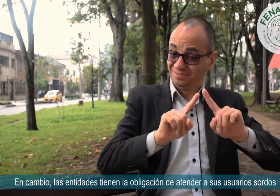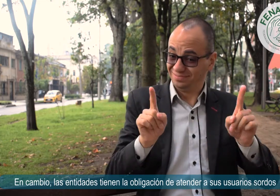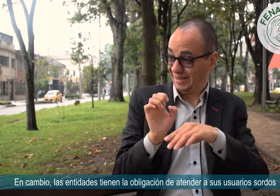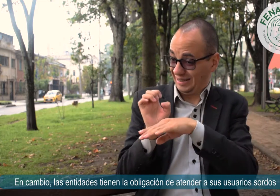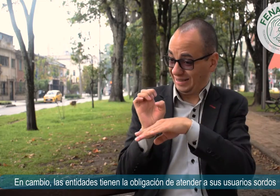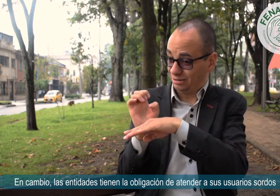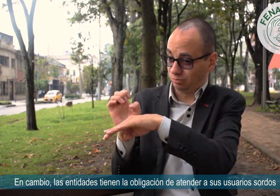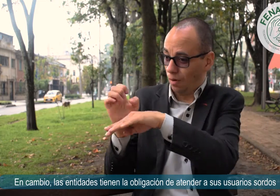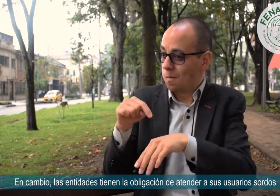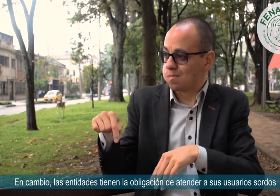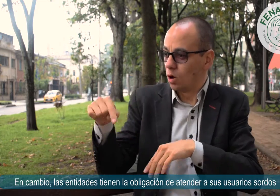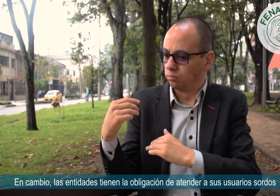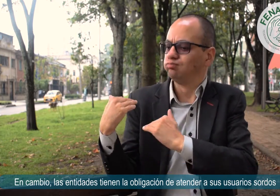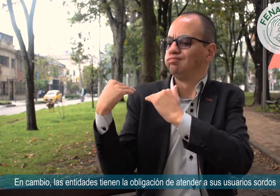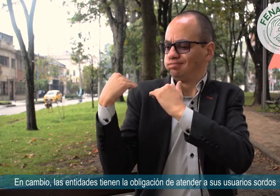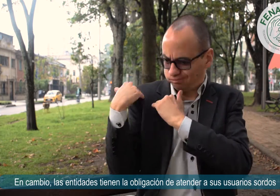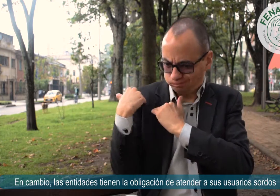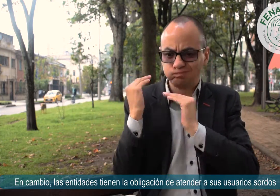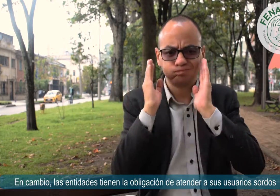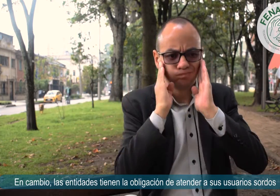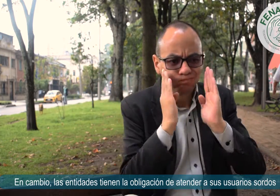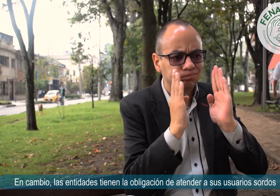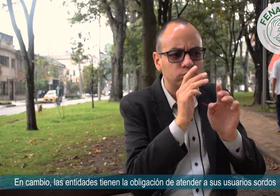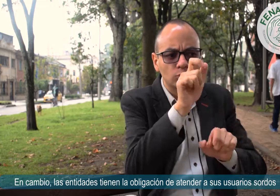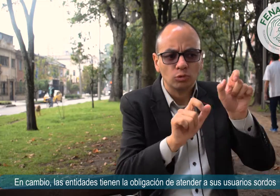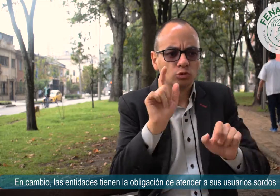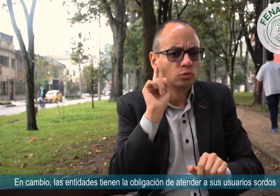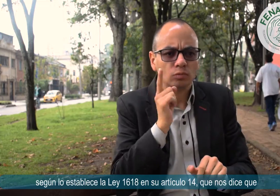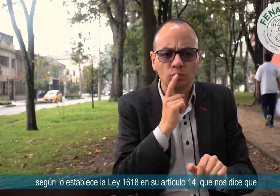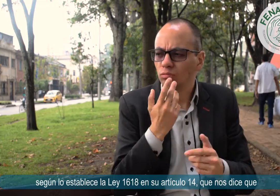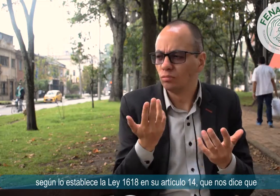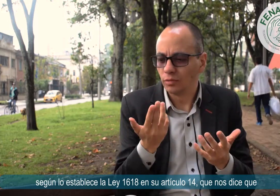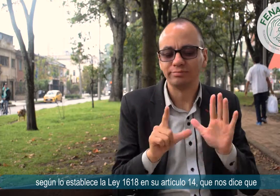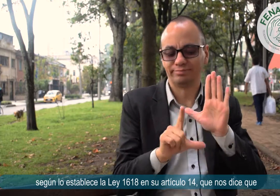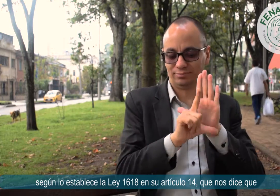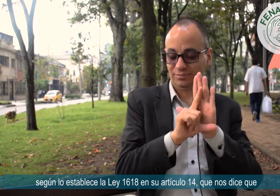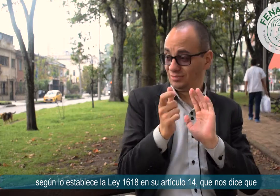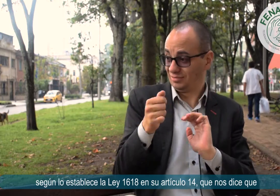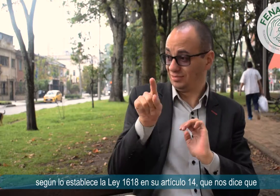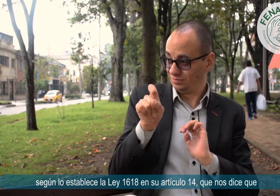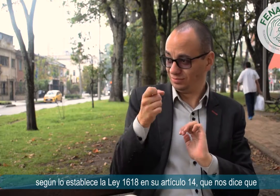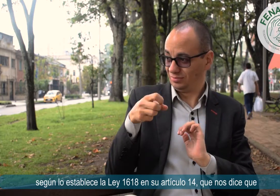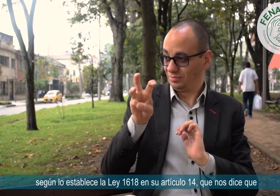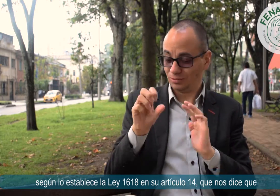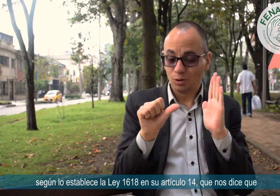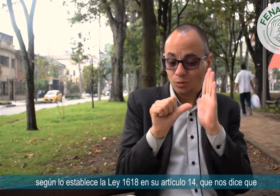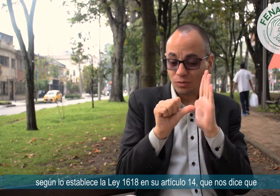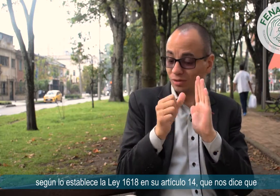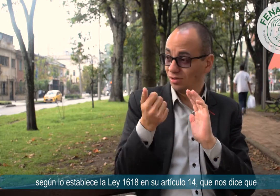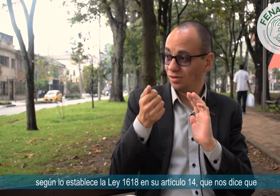contraseña En cambio, las entidades tienen la obligación de atender a sus usuarios sordos Según lo establece la ley 1618 en su artículo 14